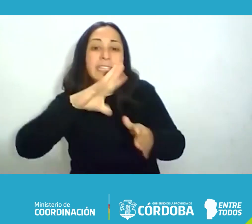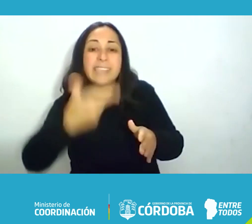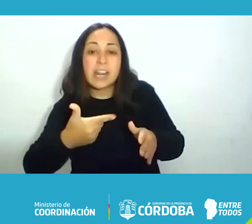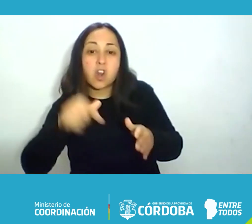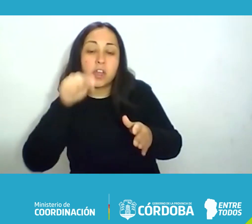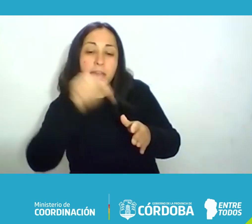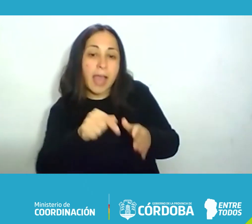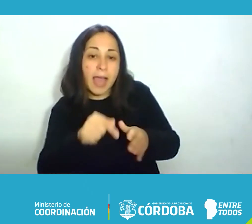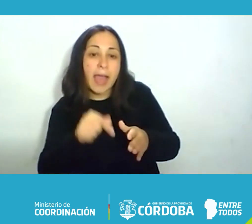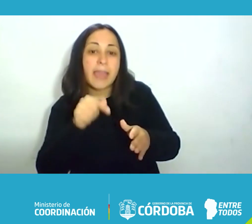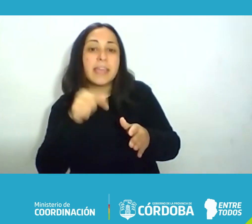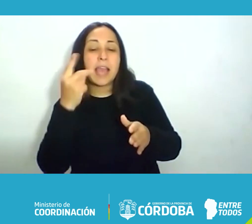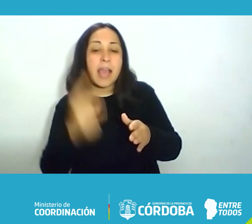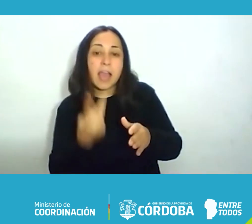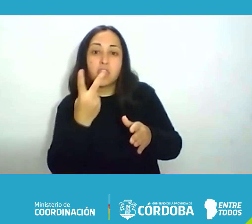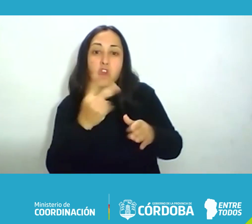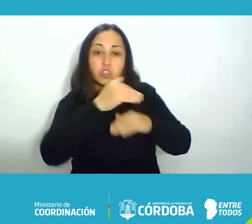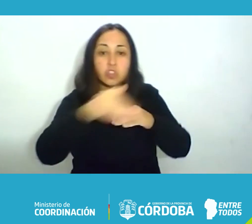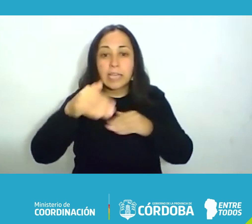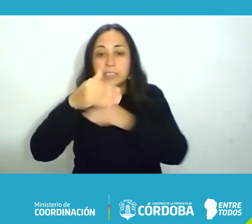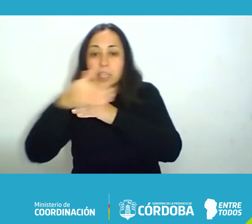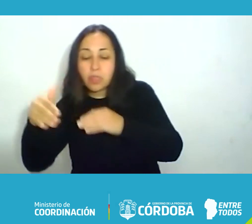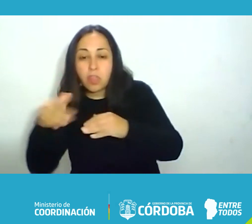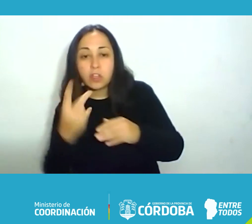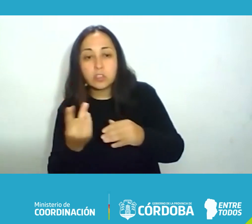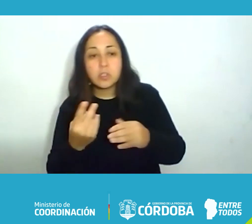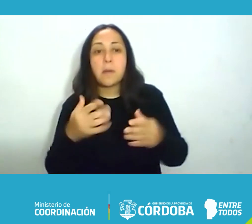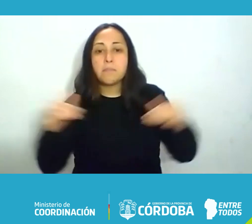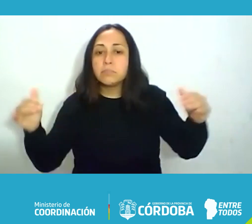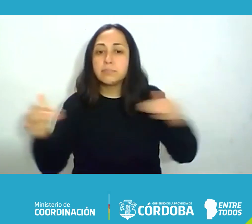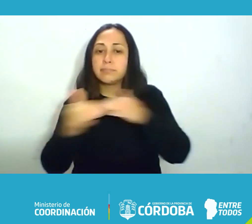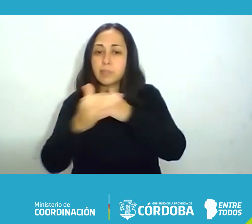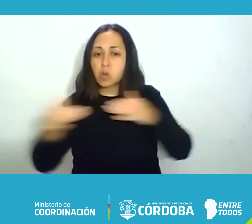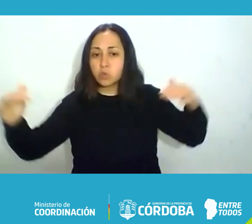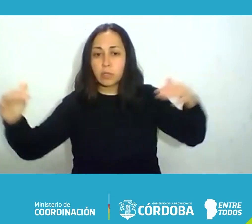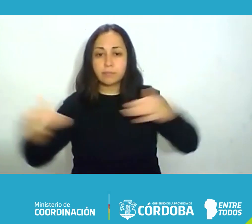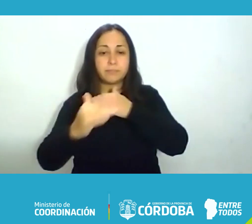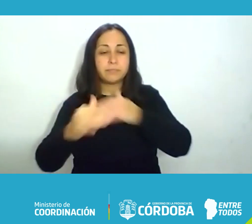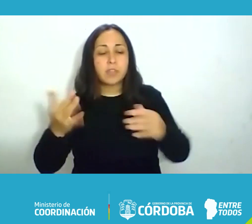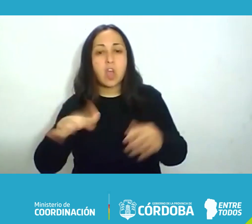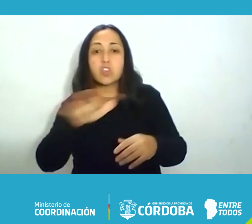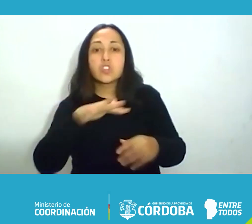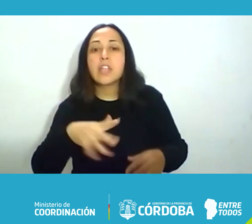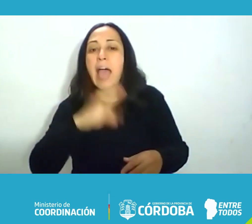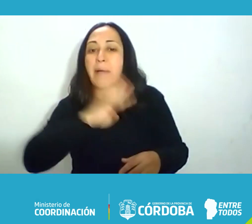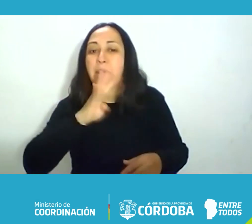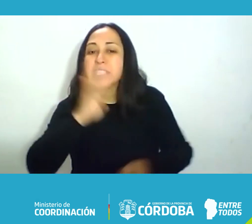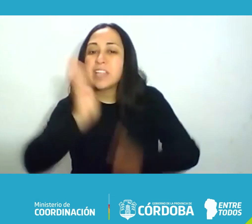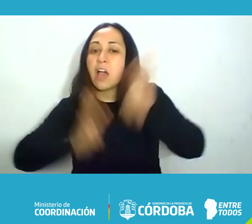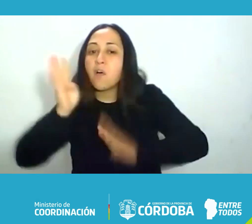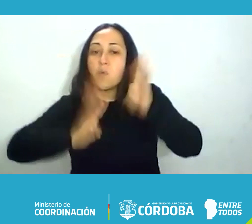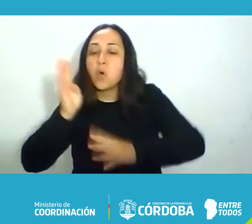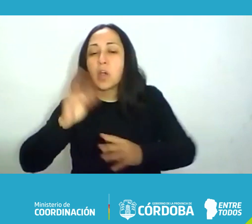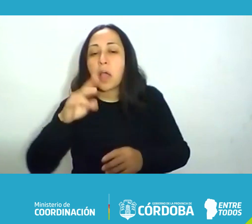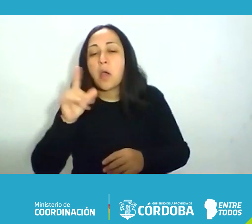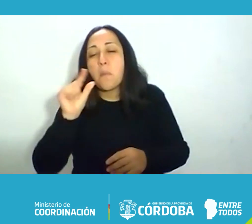caso tendrá 2 calles colectoras a ambos lados que permite la permeabilidad de la ruta. En esa parte se presenta zona amarilla de bosque, solo un pequeño